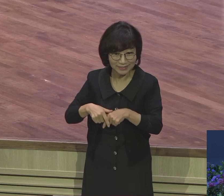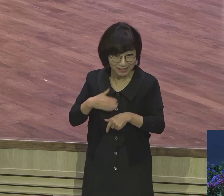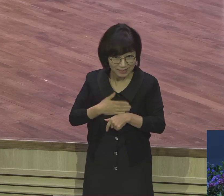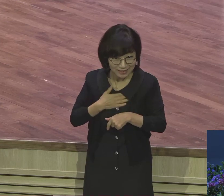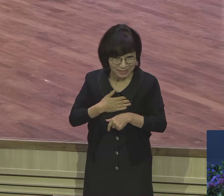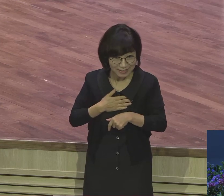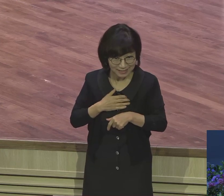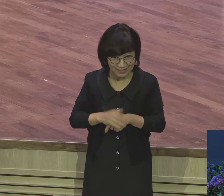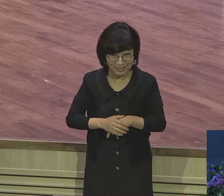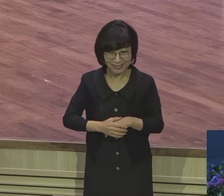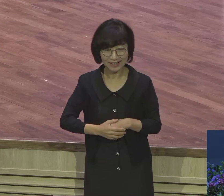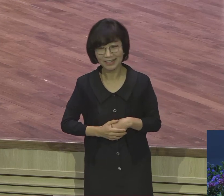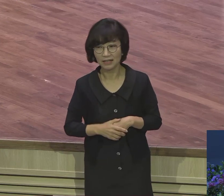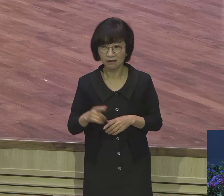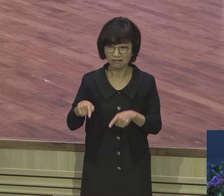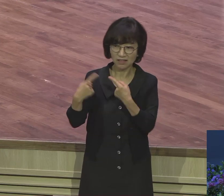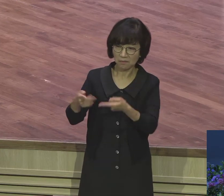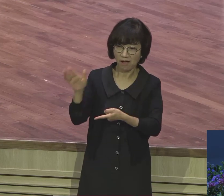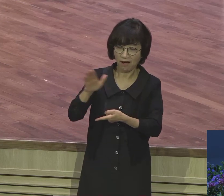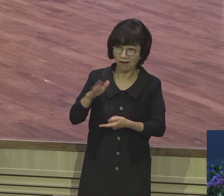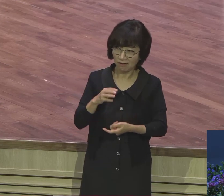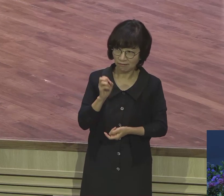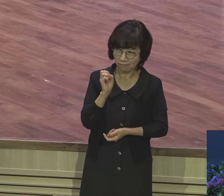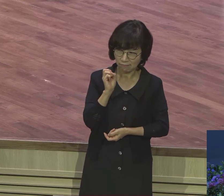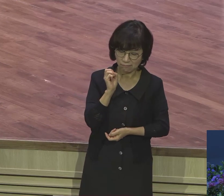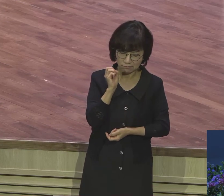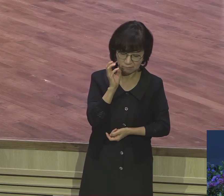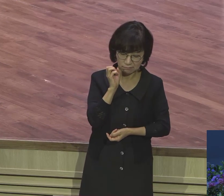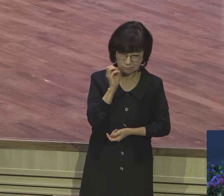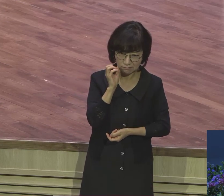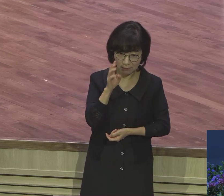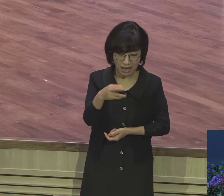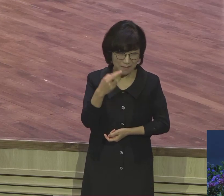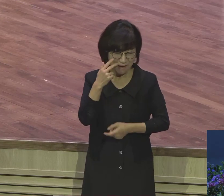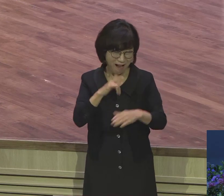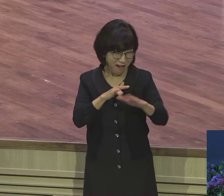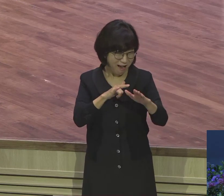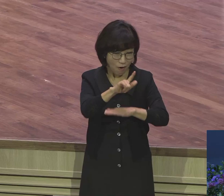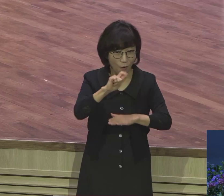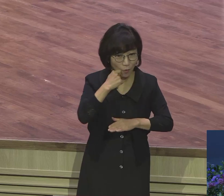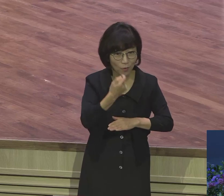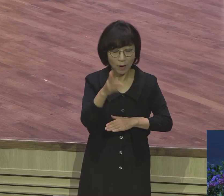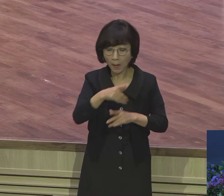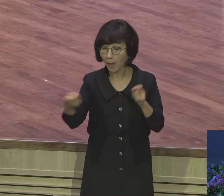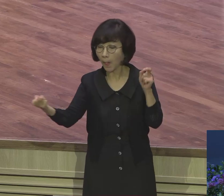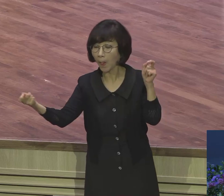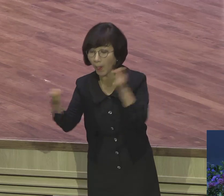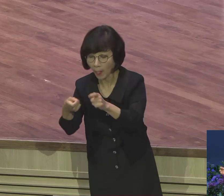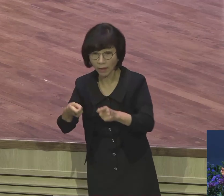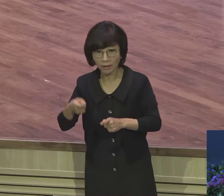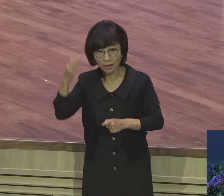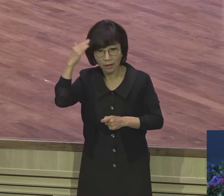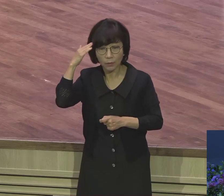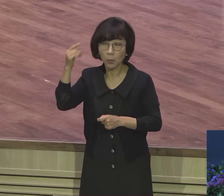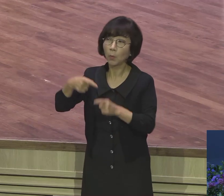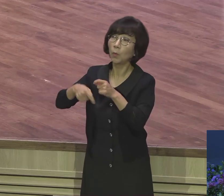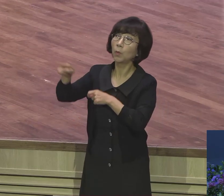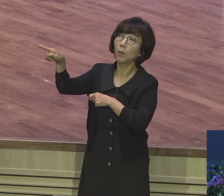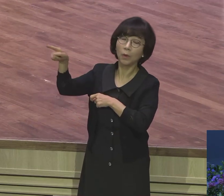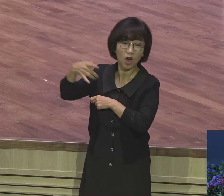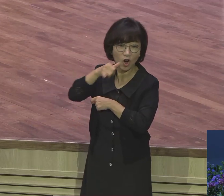교수 핵심해도 핵심 안 오고 사람인 대해도 안 하고 그러니까 이 교회에서 다 하고 있어요.